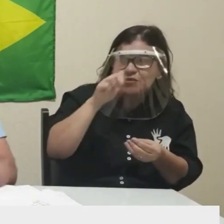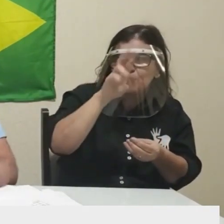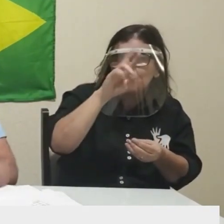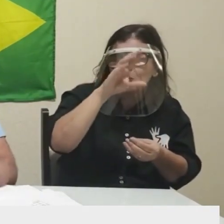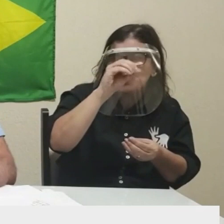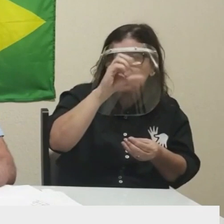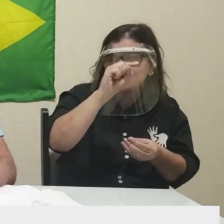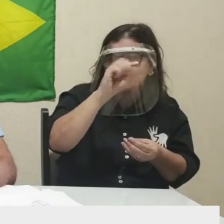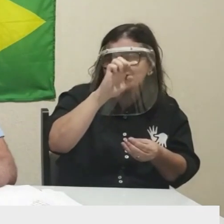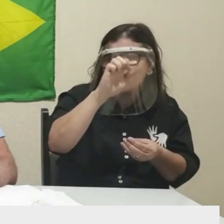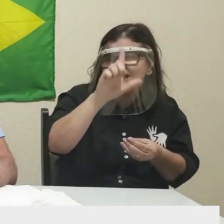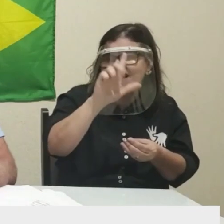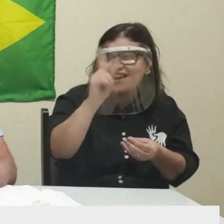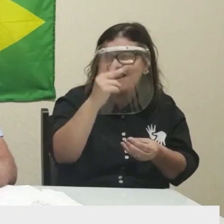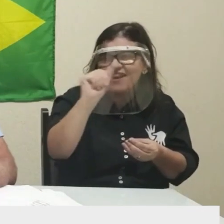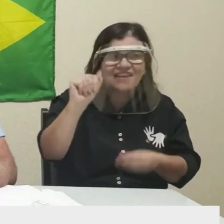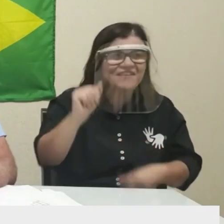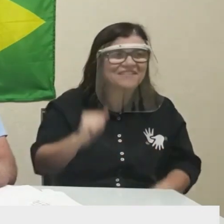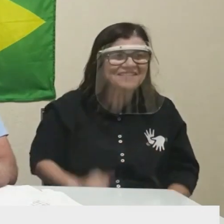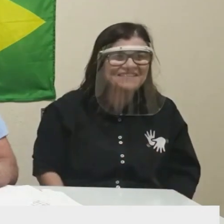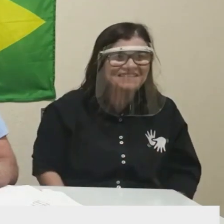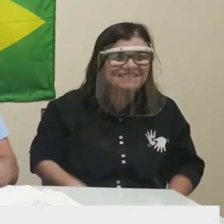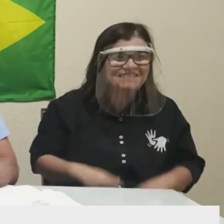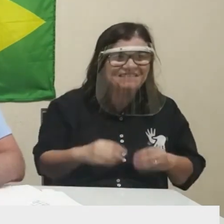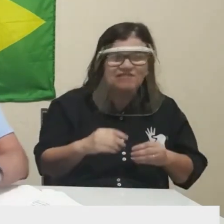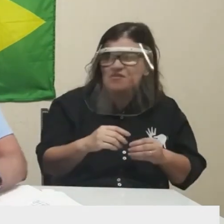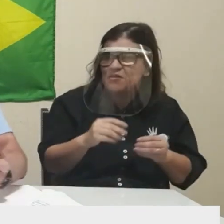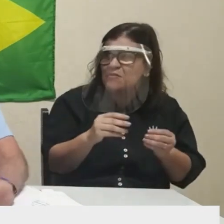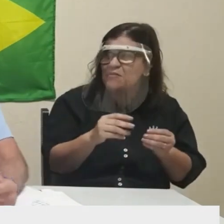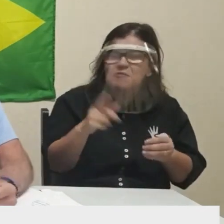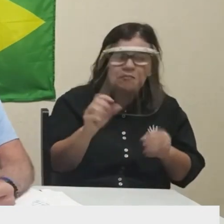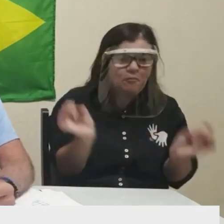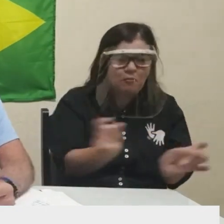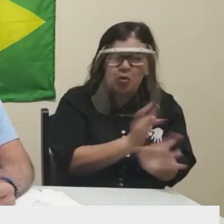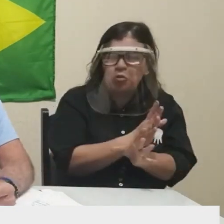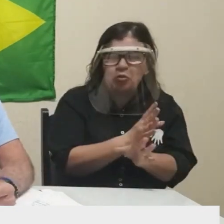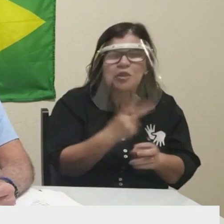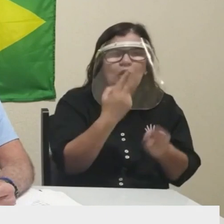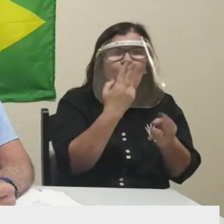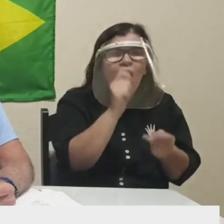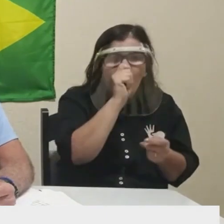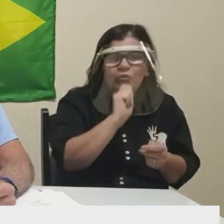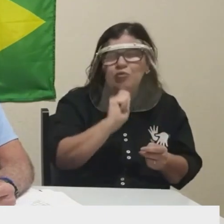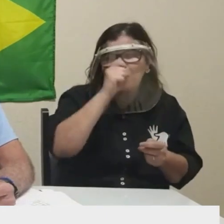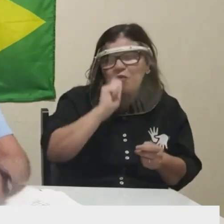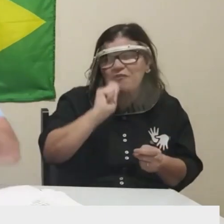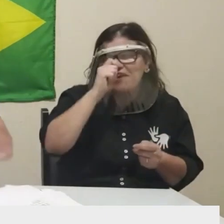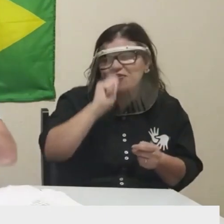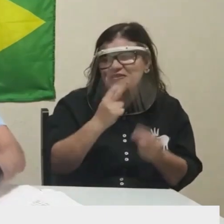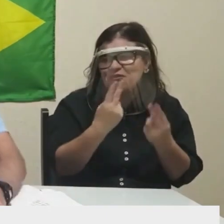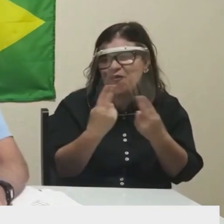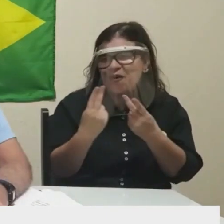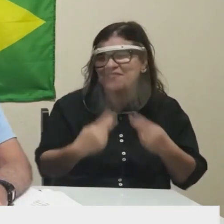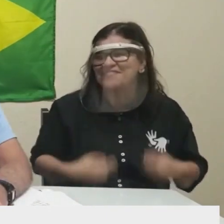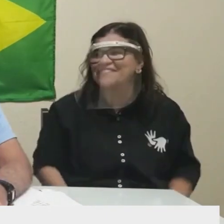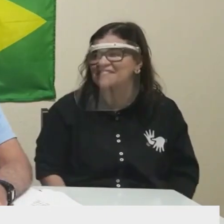cálice de madeira, né? De plástico, né? De madeira. E daí você botava a groselha em cima e era o sorvete nosso. Não era copo de plástico. Eu